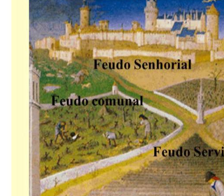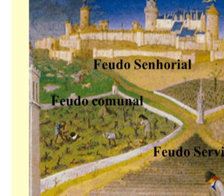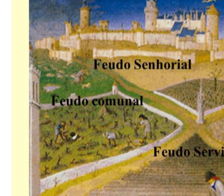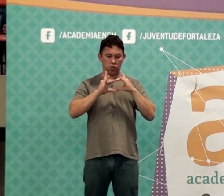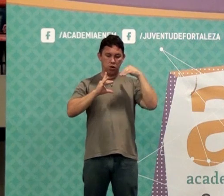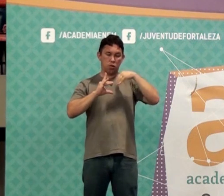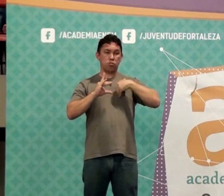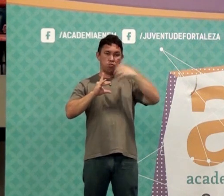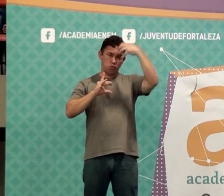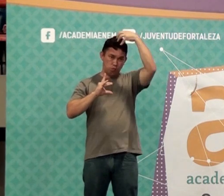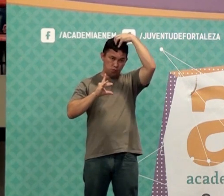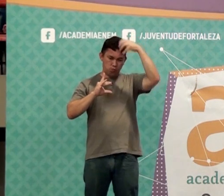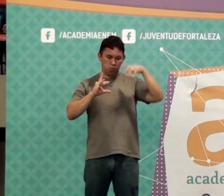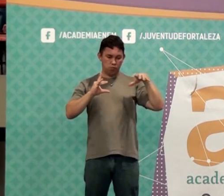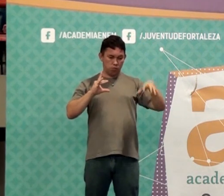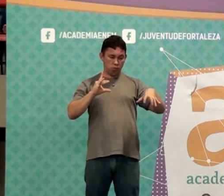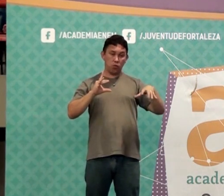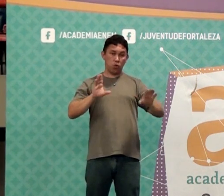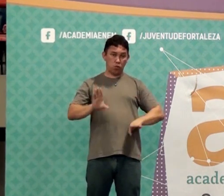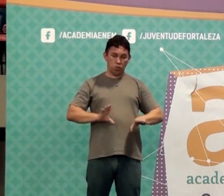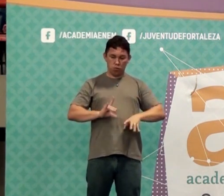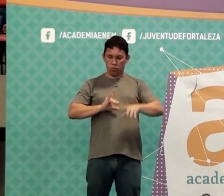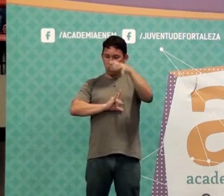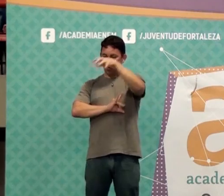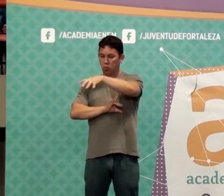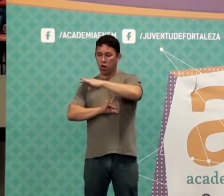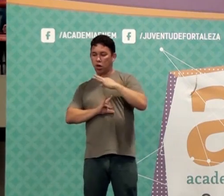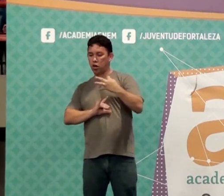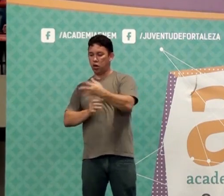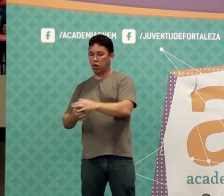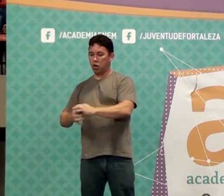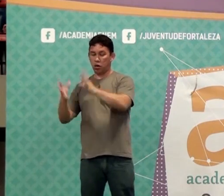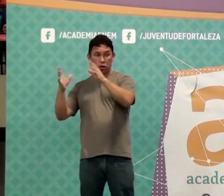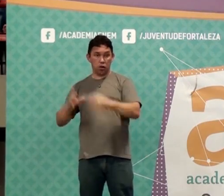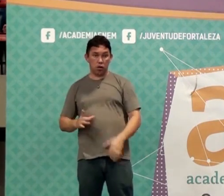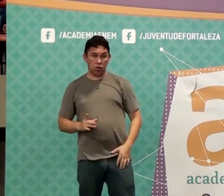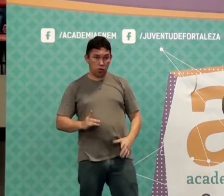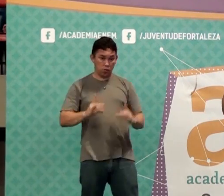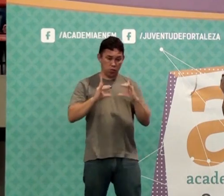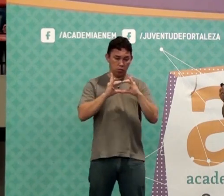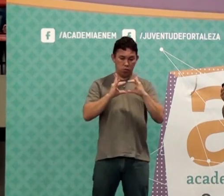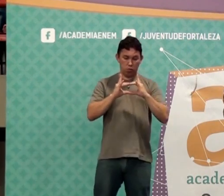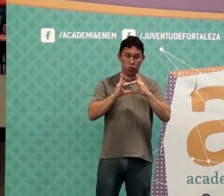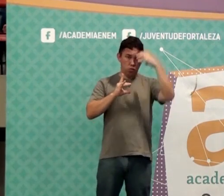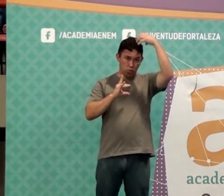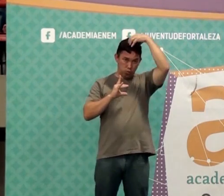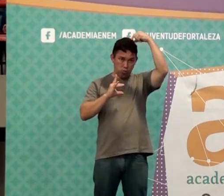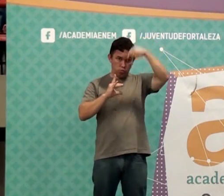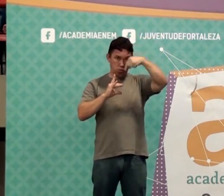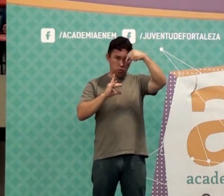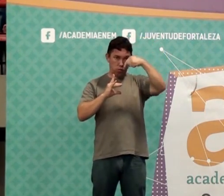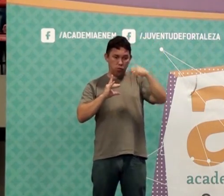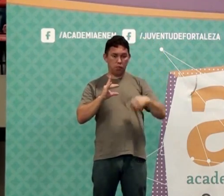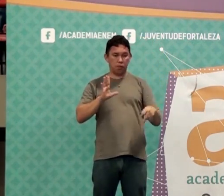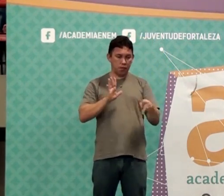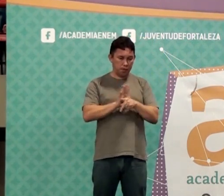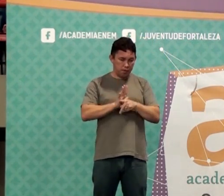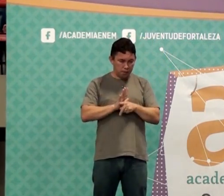ser cavaleiro, você vai ser servo, o que é que você tem que fazer? Nós vamos pegar o feudo, ó, e nós vamos dividir em